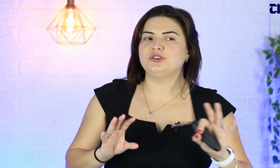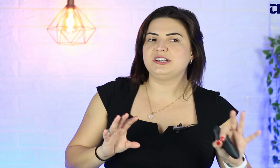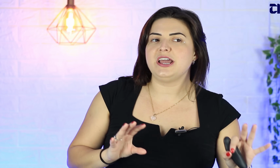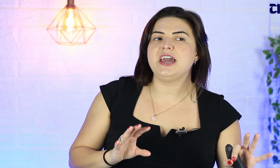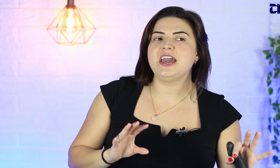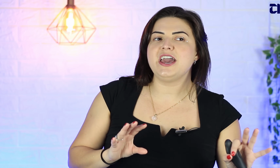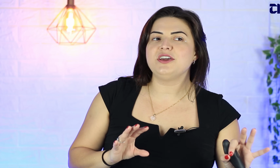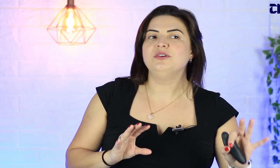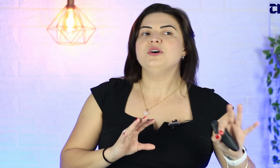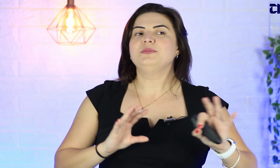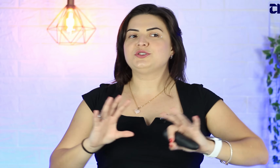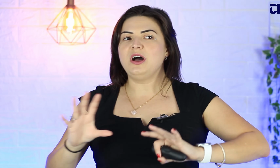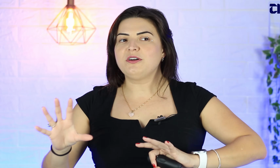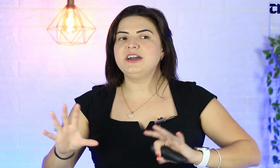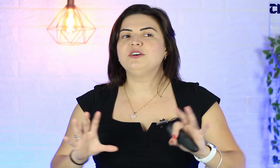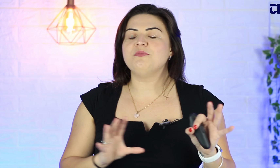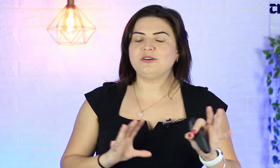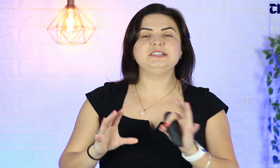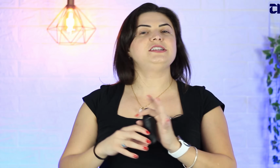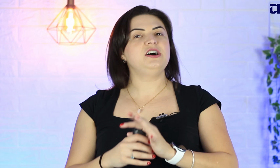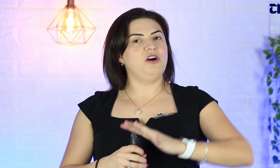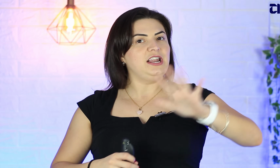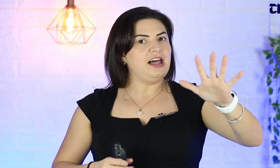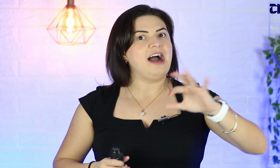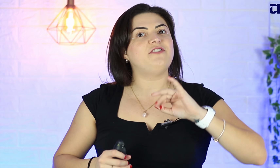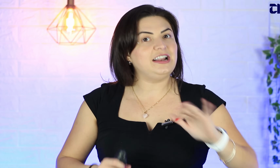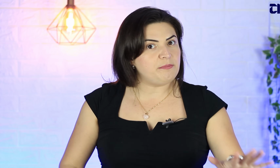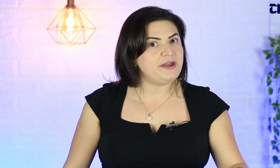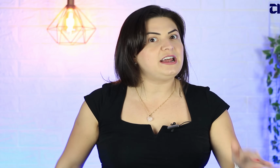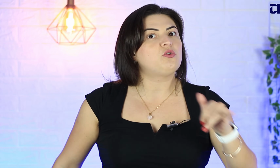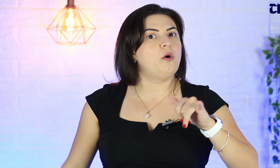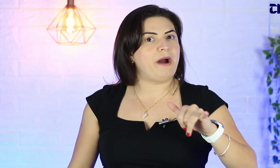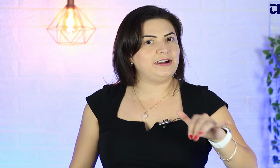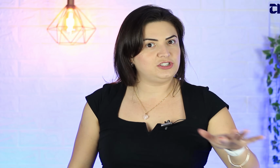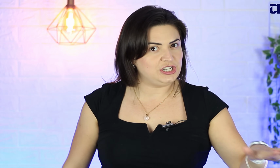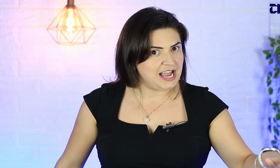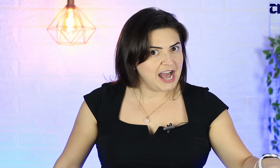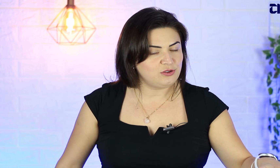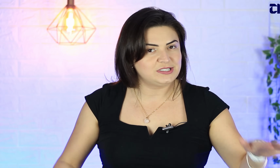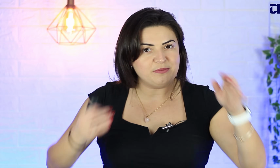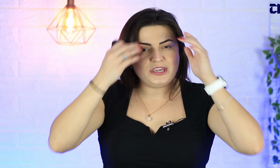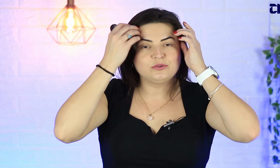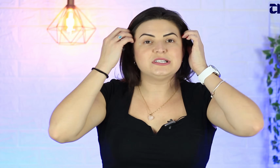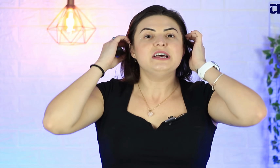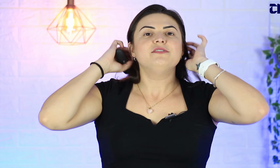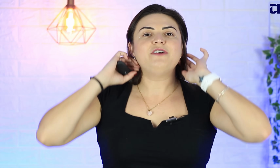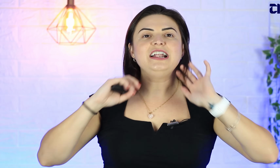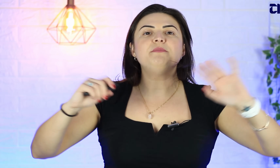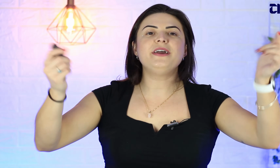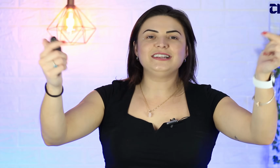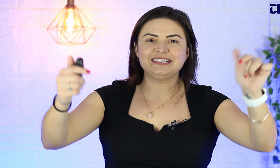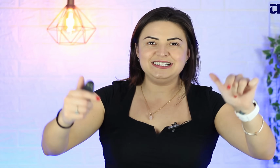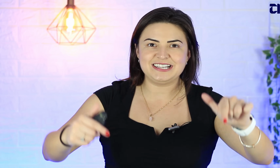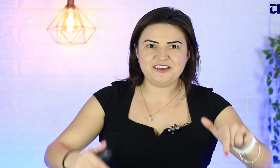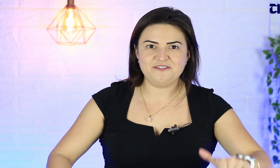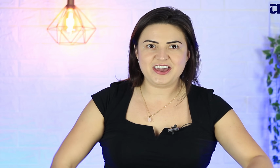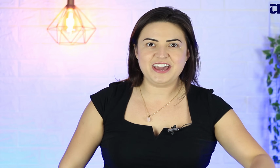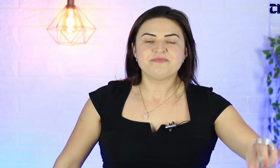sorteio, o pessoal ganha alguma coisa. Então, olha lá, vale a pena compartilhar com os amigos, vale a pena se inscrever,